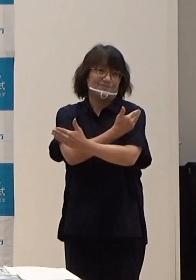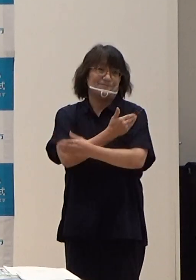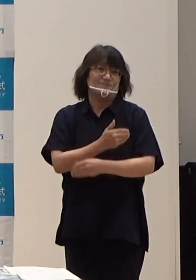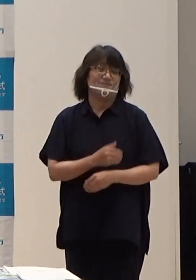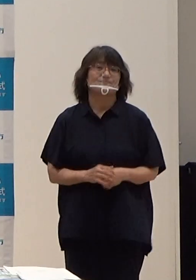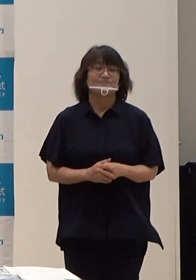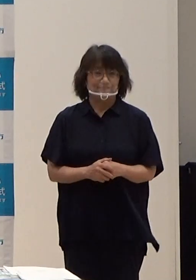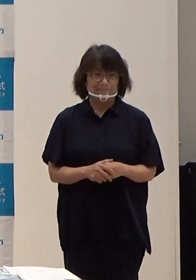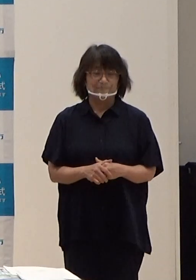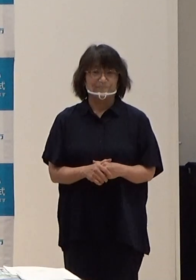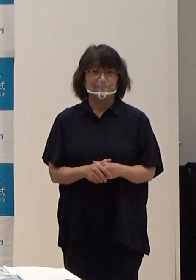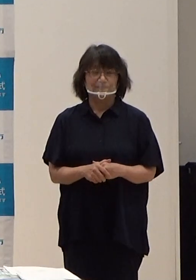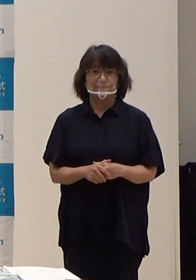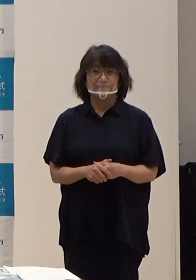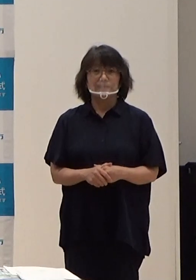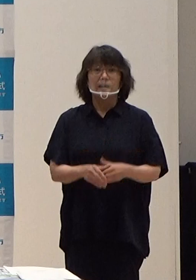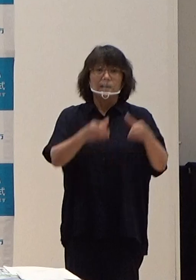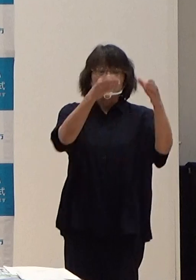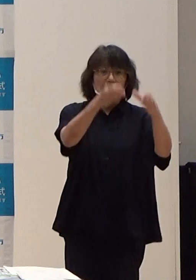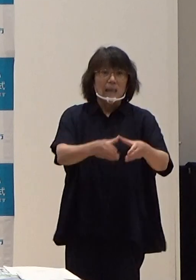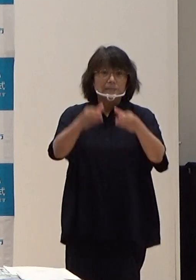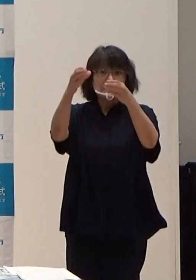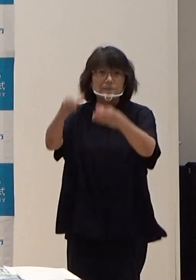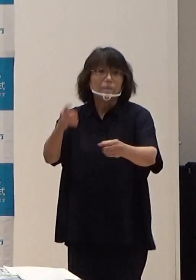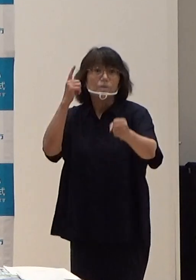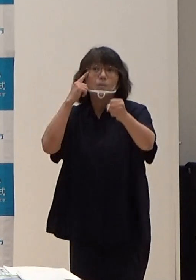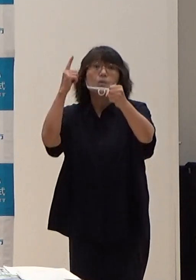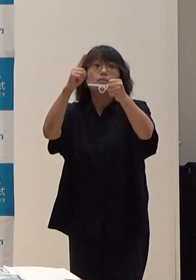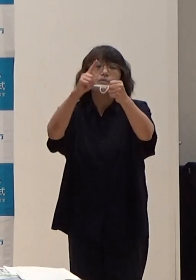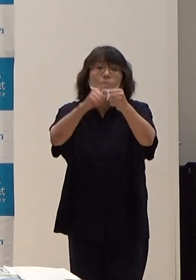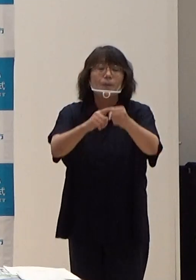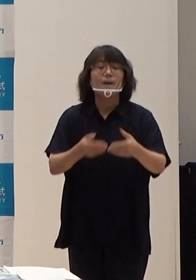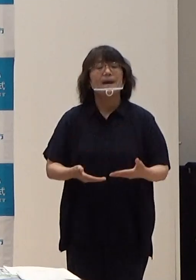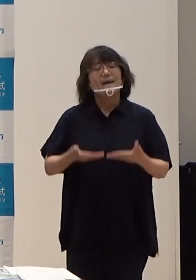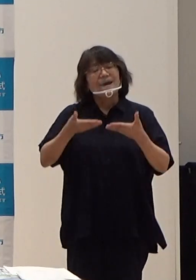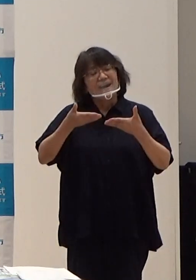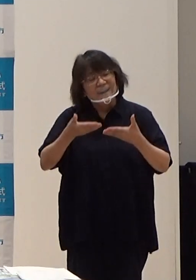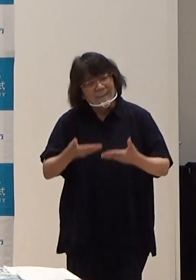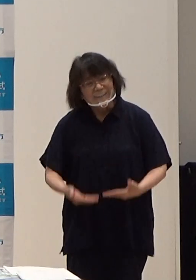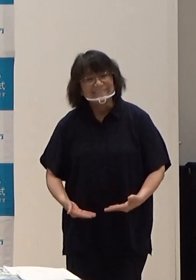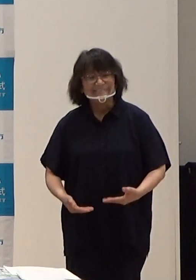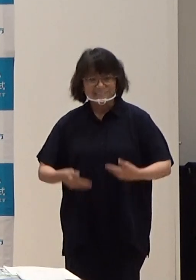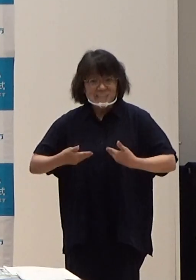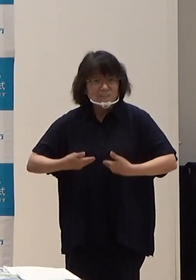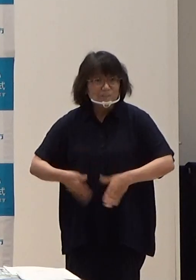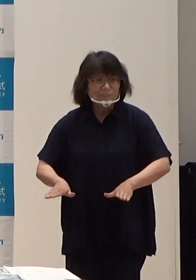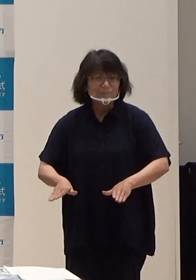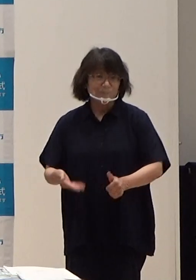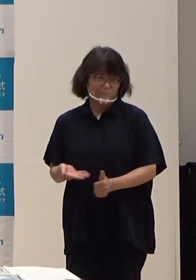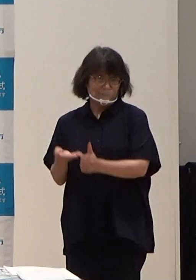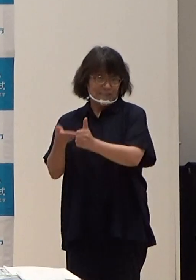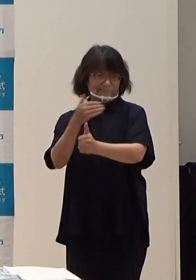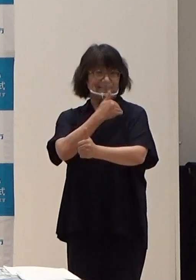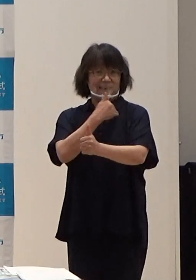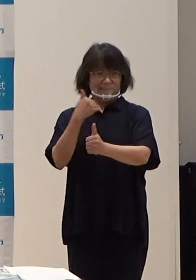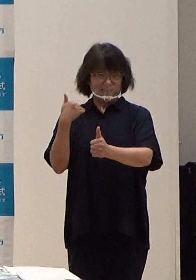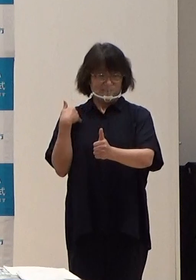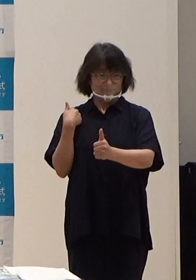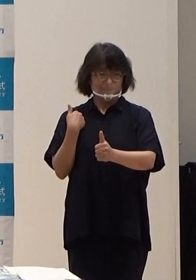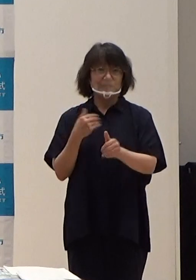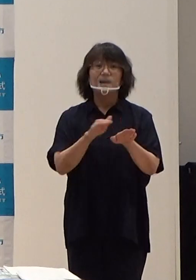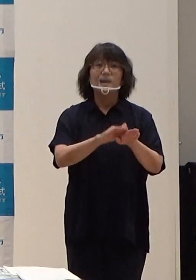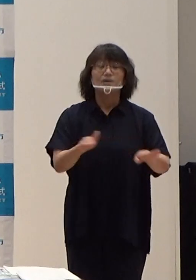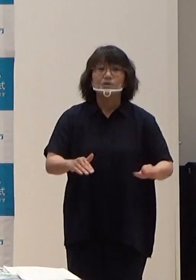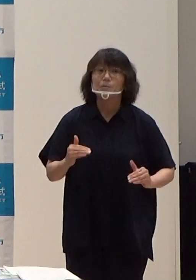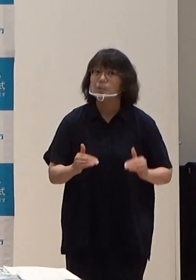。その時に柱になります目標は、安心して産み育てられる町高齢山、そして子ども